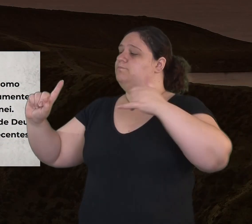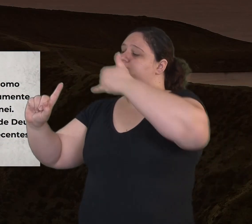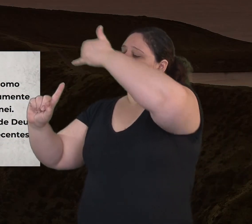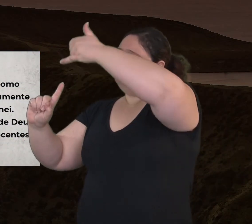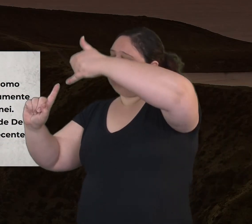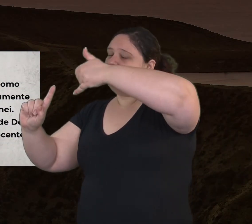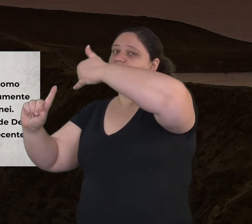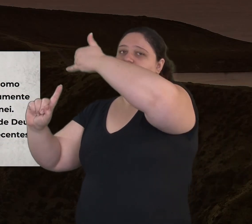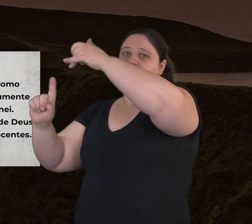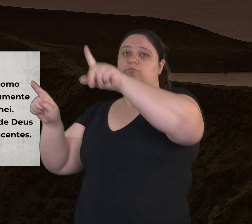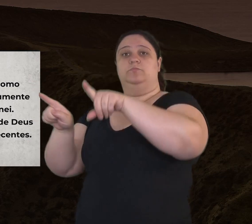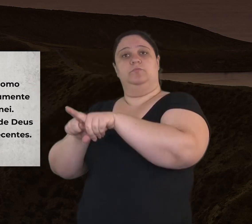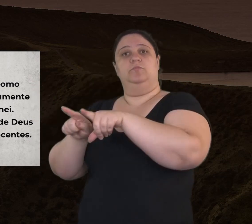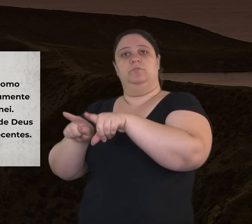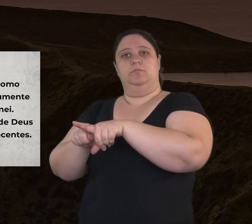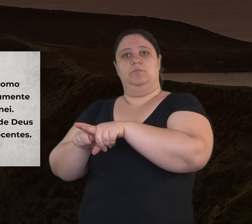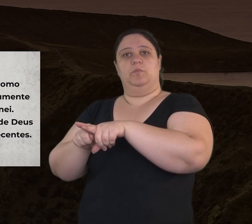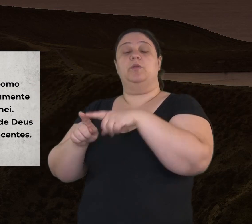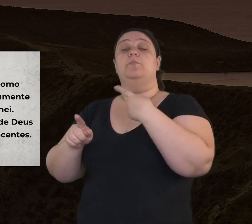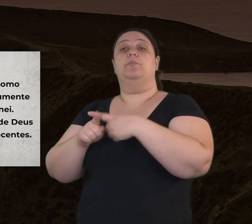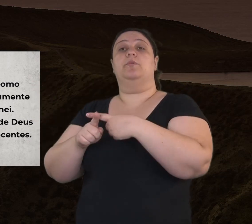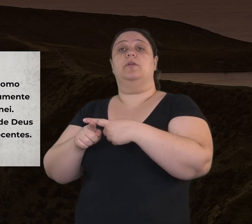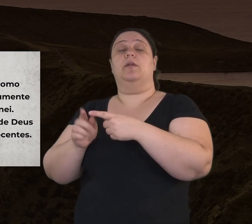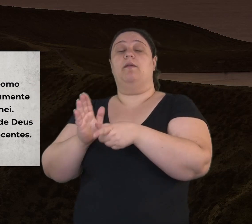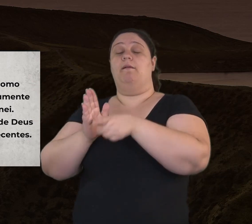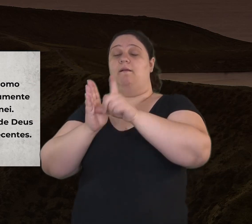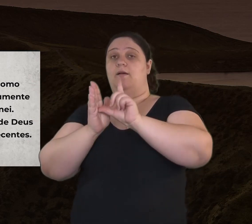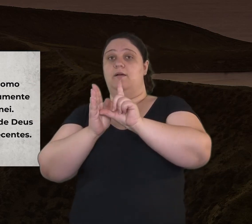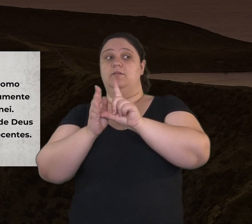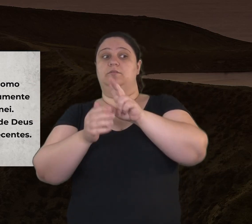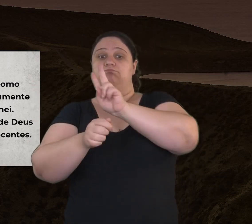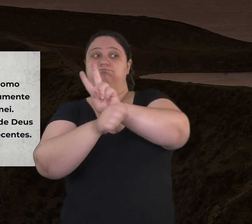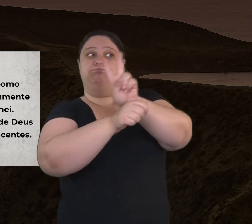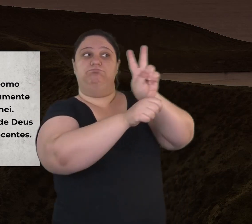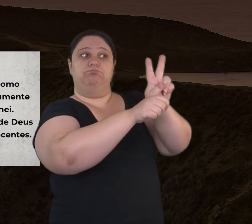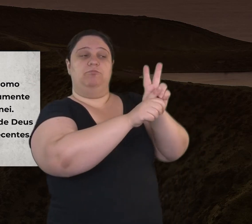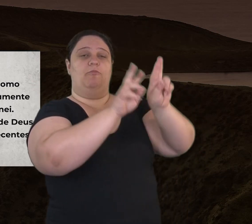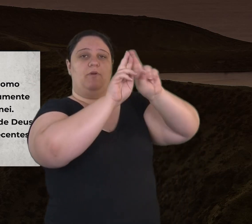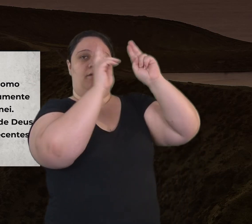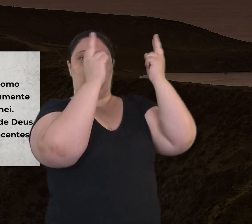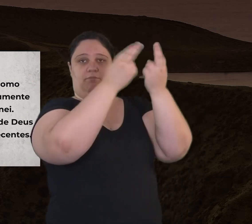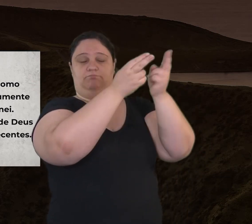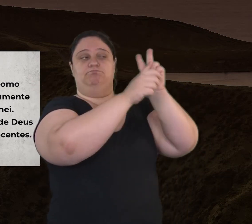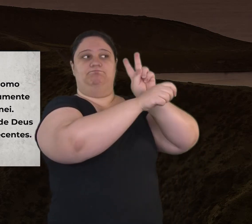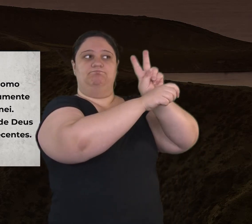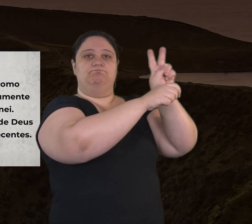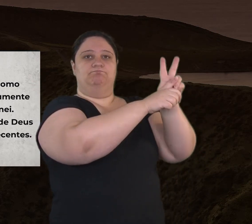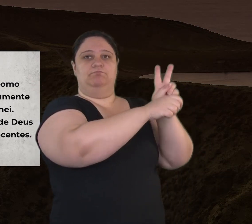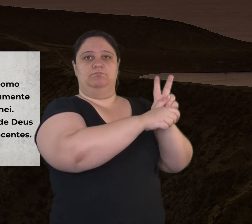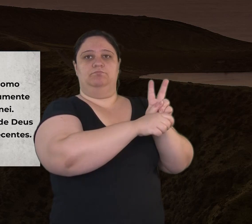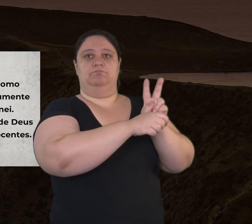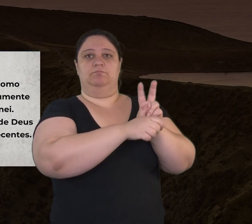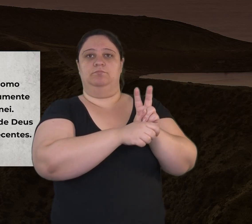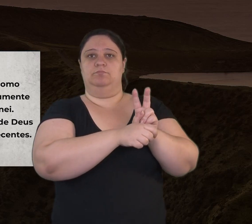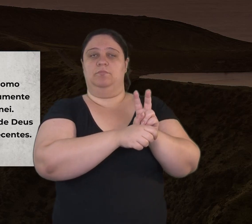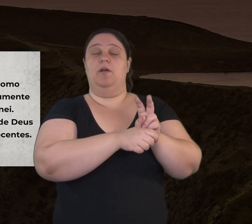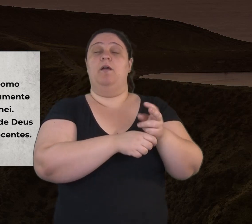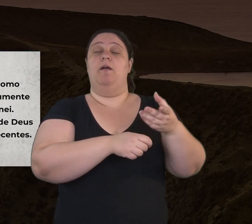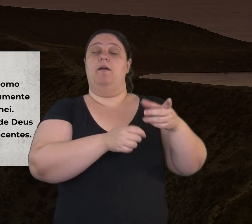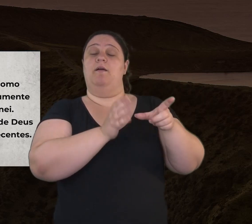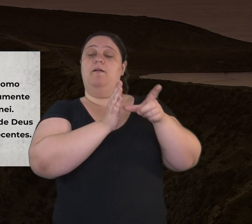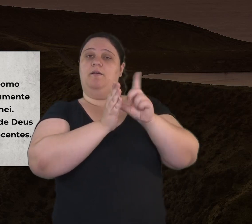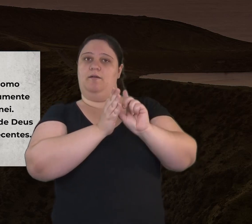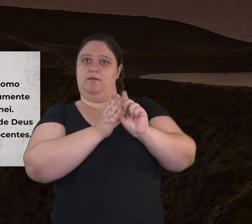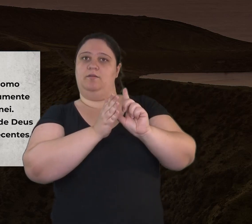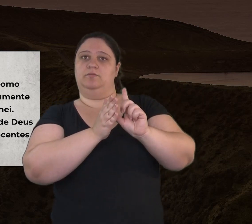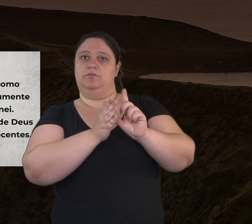Ele, como querubim guardião, como um dos principais arcanjos, ele tinha acesso